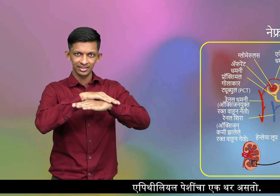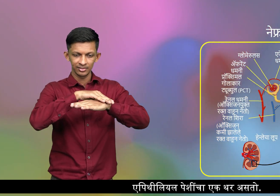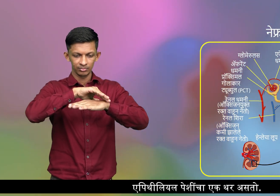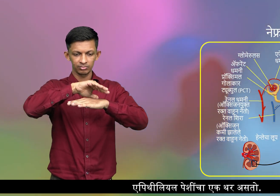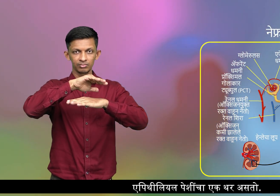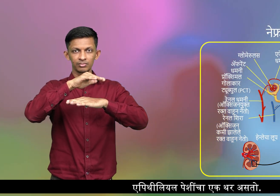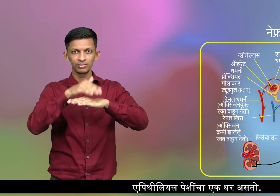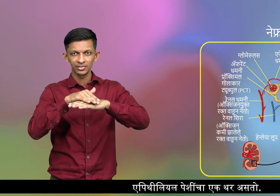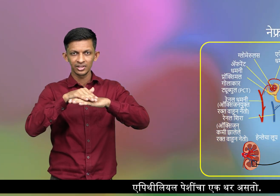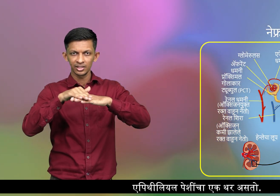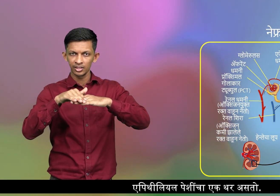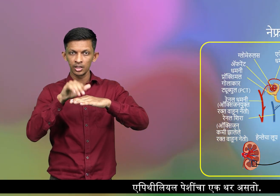इपिथिलियन पेशींचा एक थर असतो.